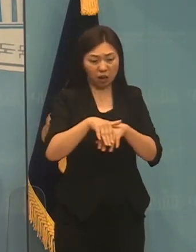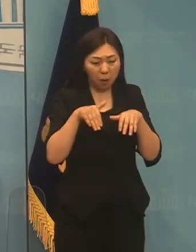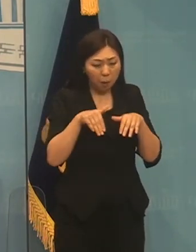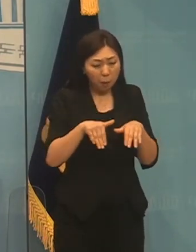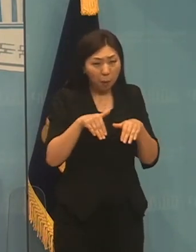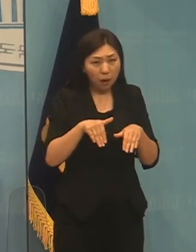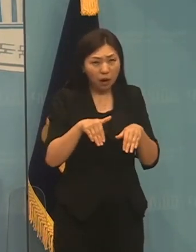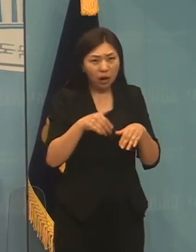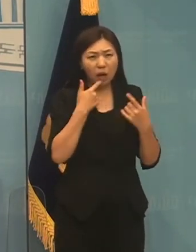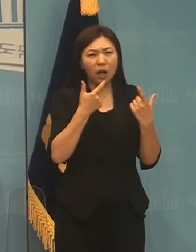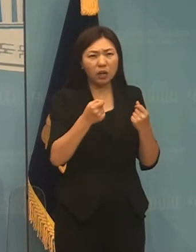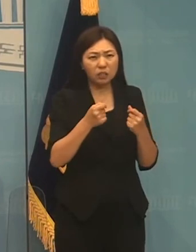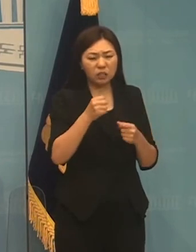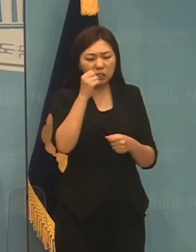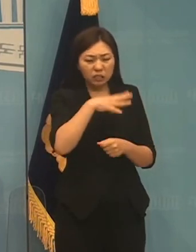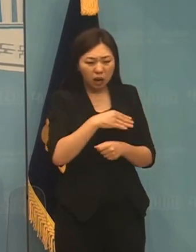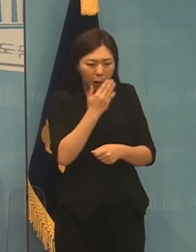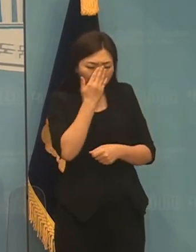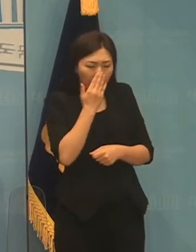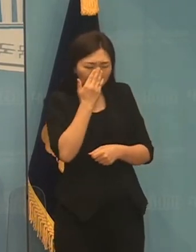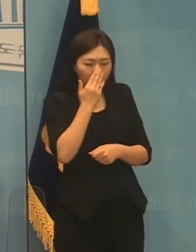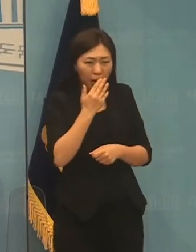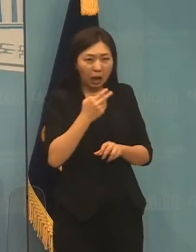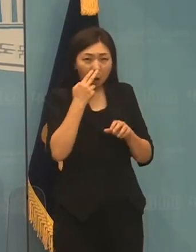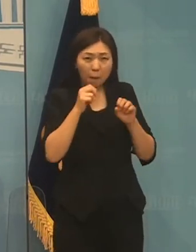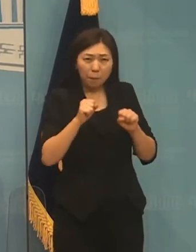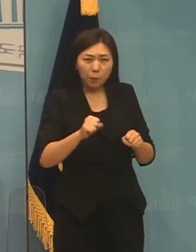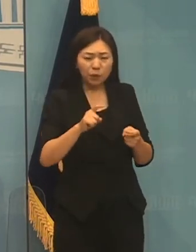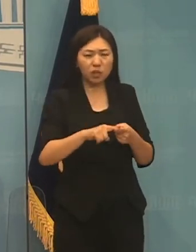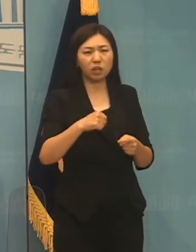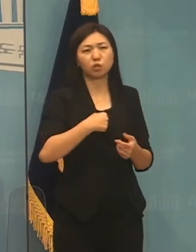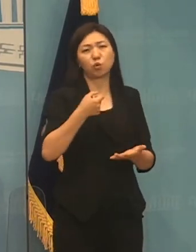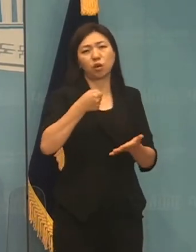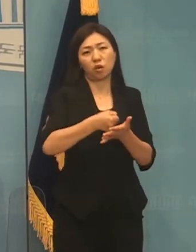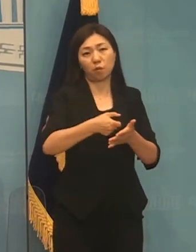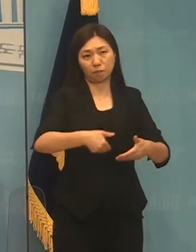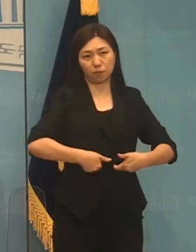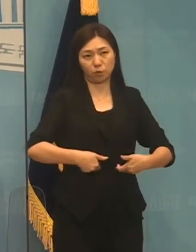것이냐를 스스로 결정해야 합니다.